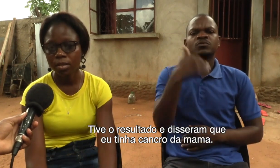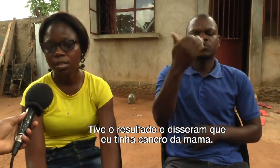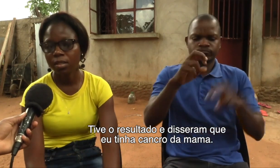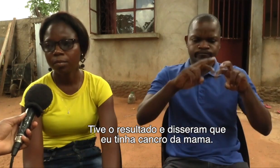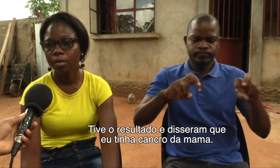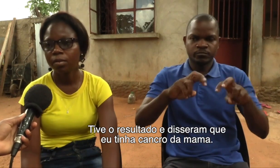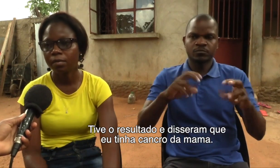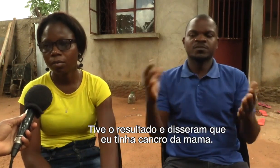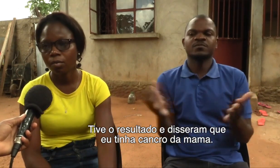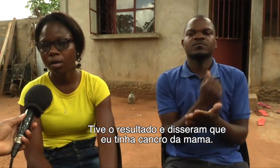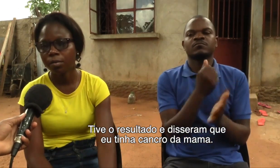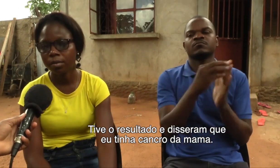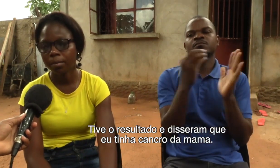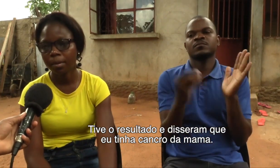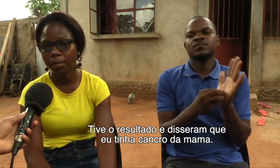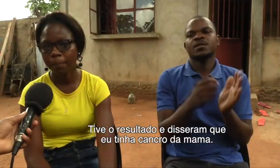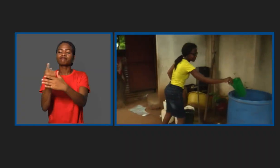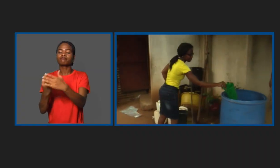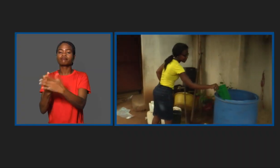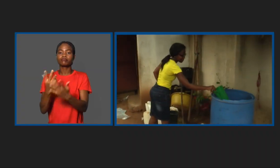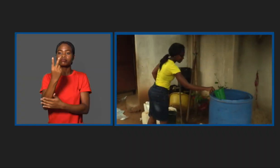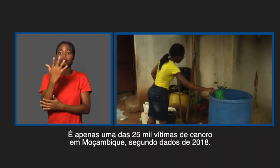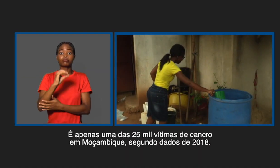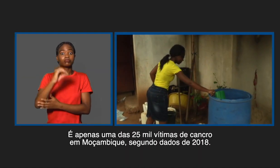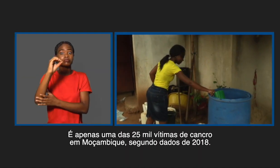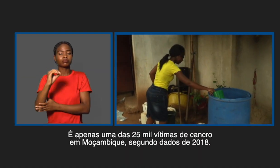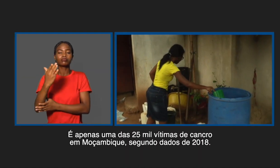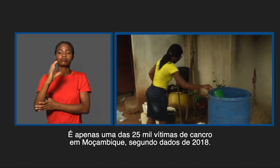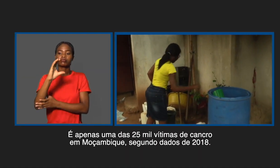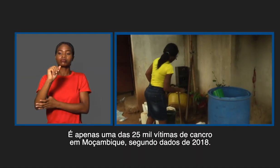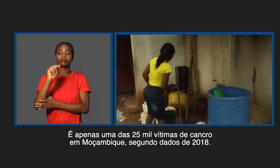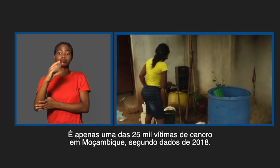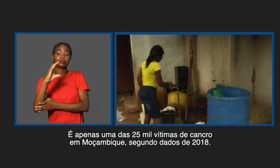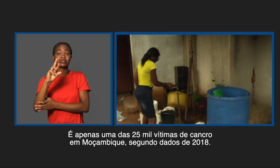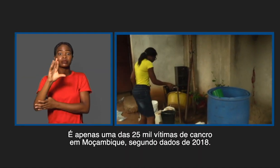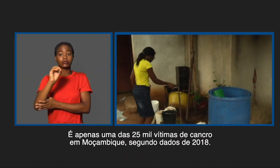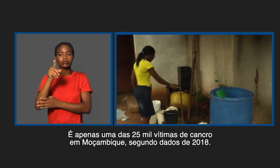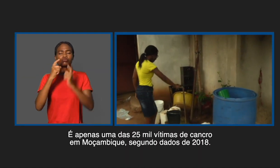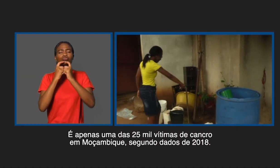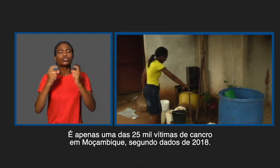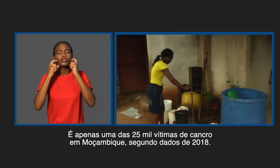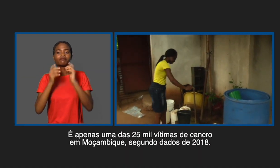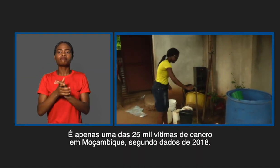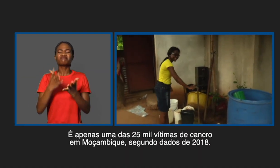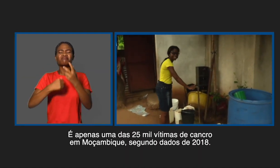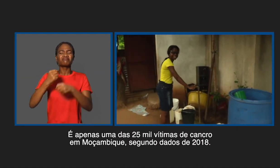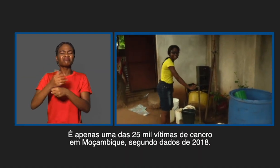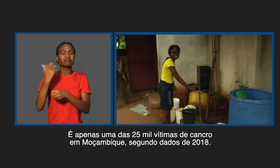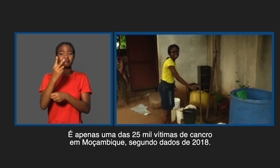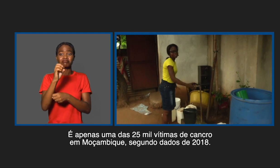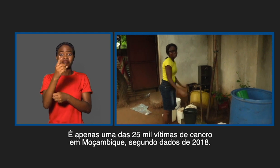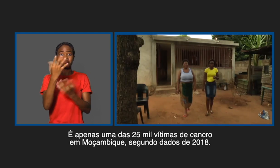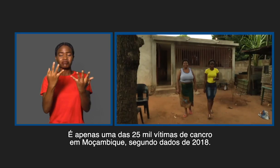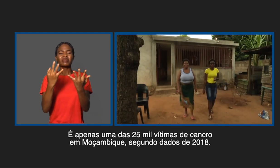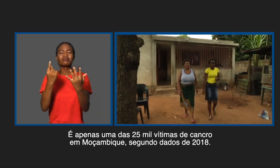e disseram-me que eu estava com o câncer da mama. É apenas uma das 25 mil vítimas de câncer em Moçambique,